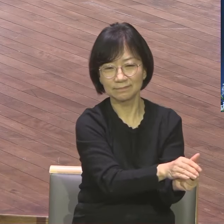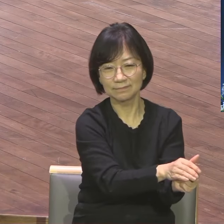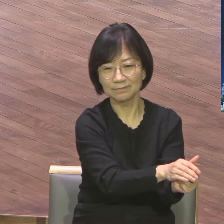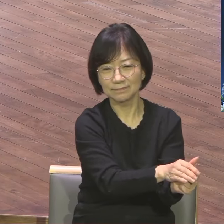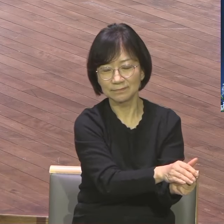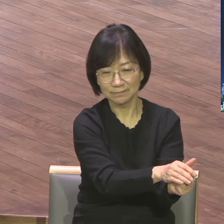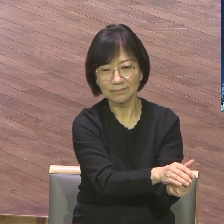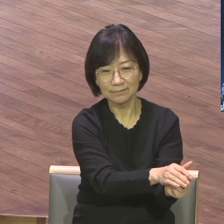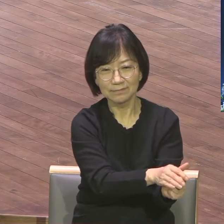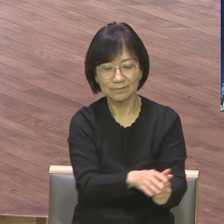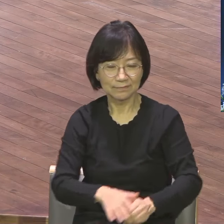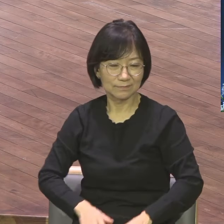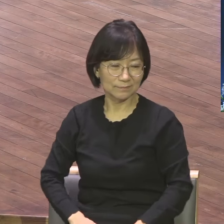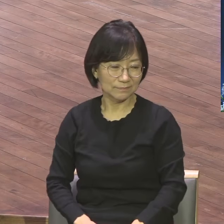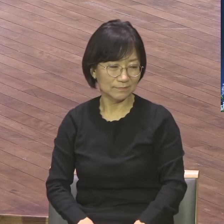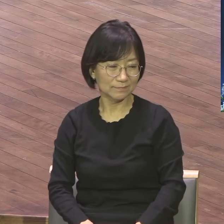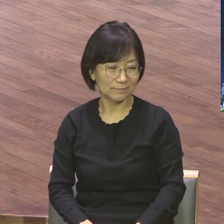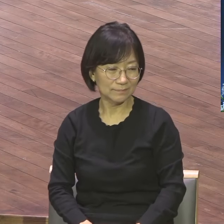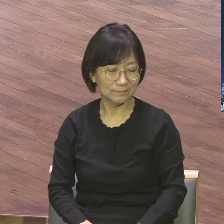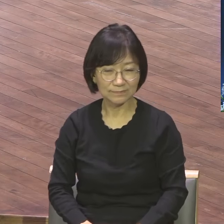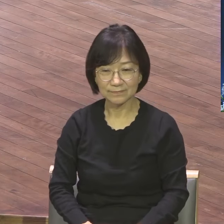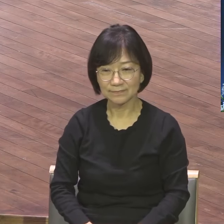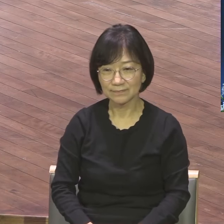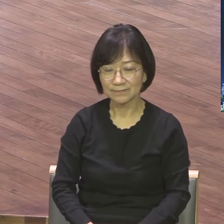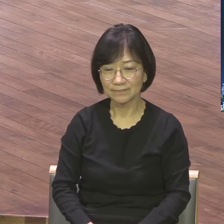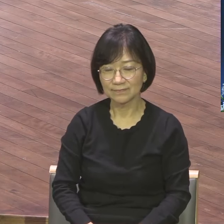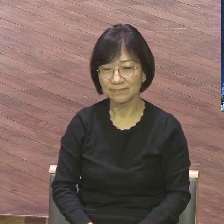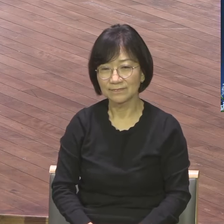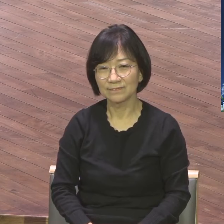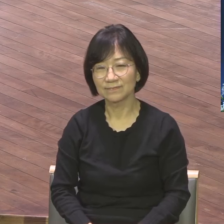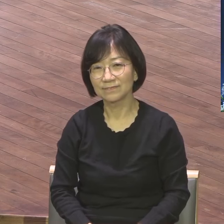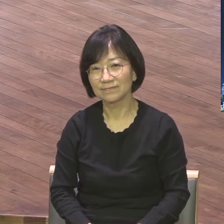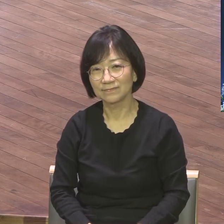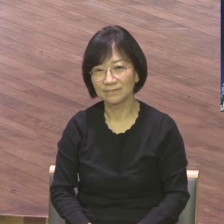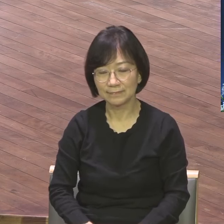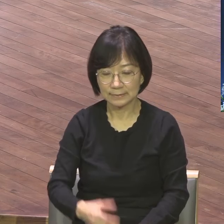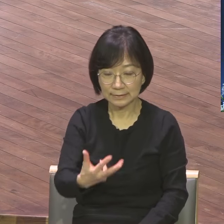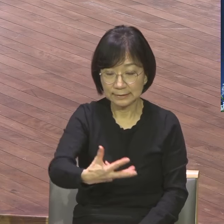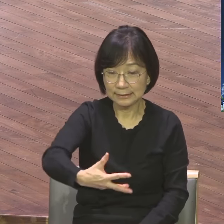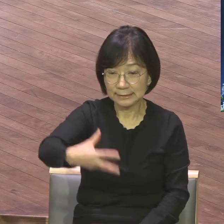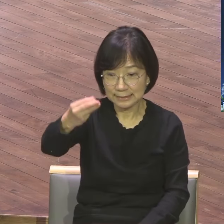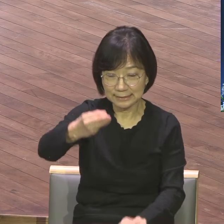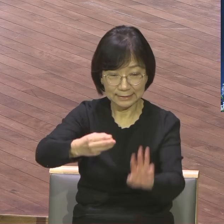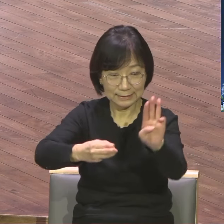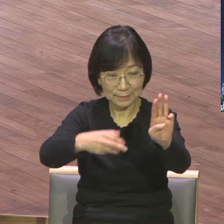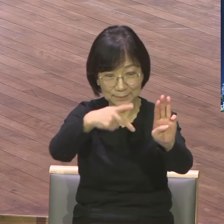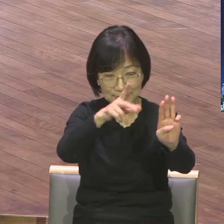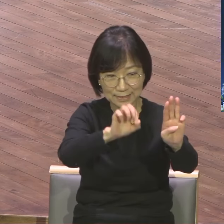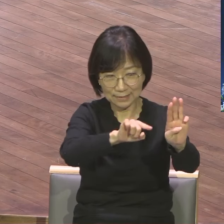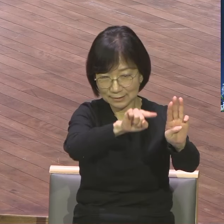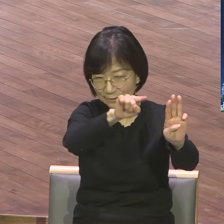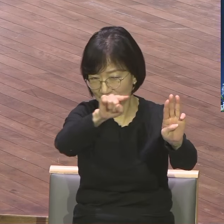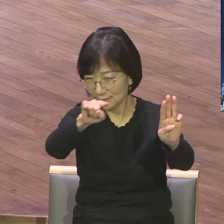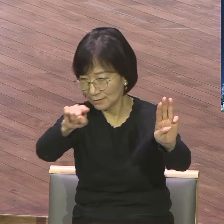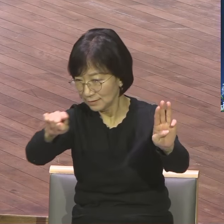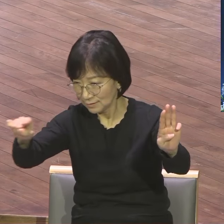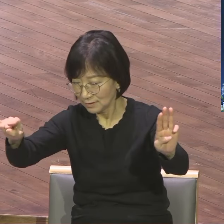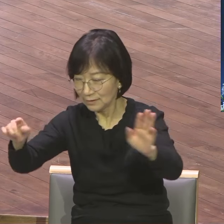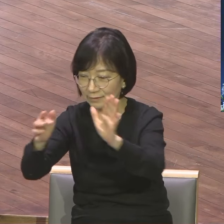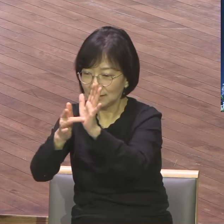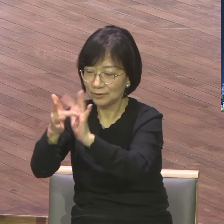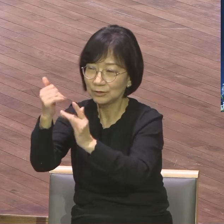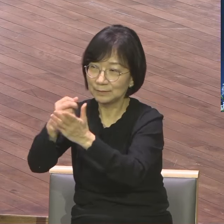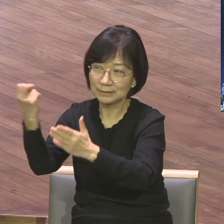온 세상이란 건 뭐죠? 창세기 3장 이후로부터 예수님이 재림할 때까지의 기간, 온 세상이에요.